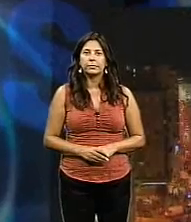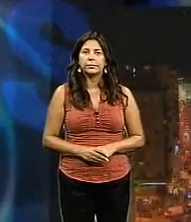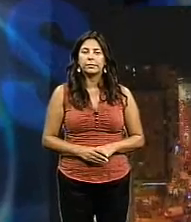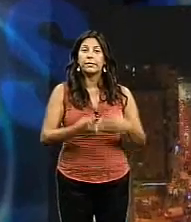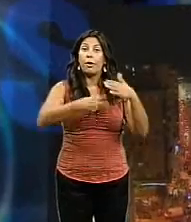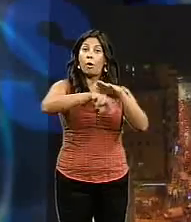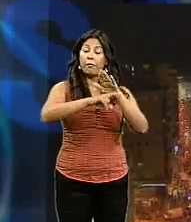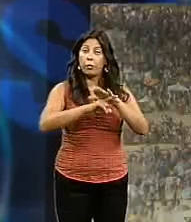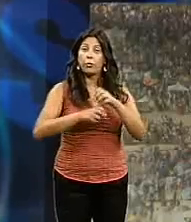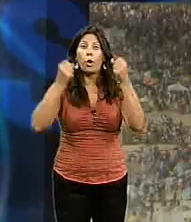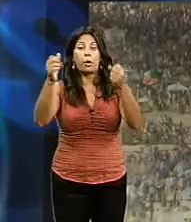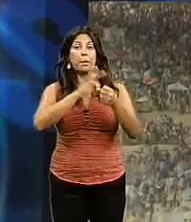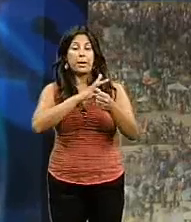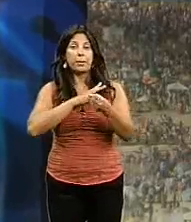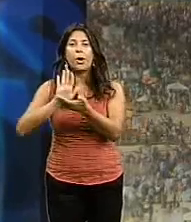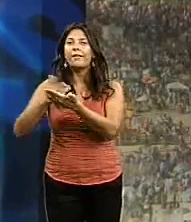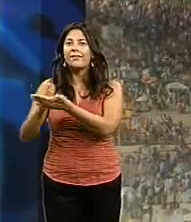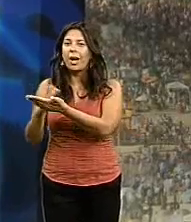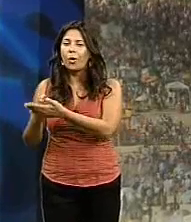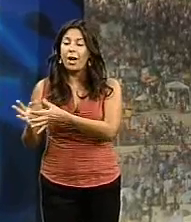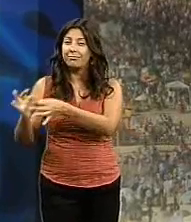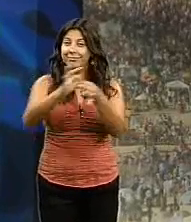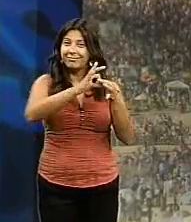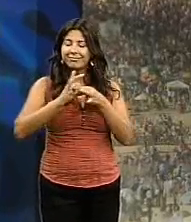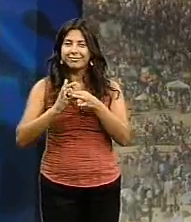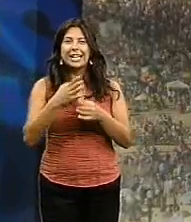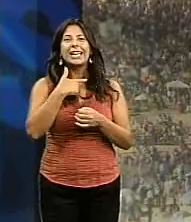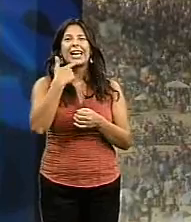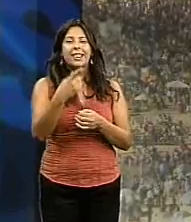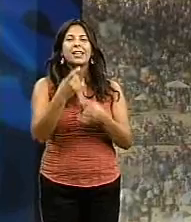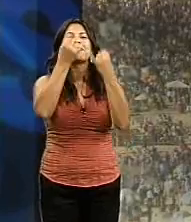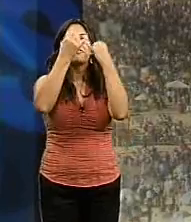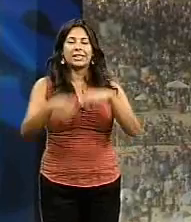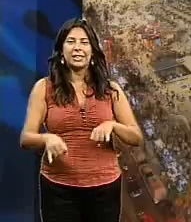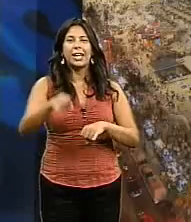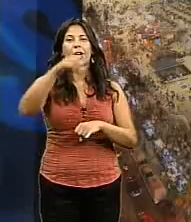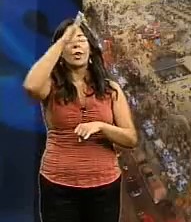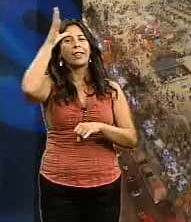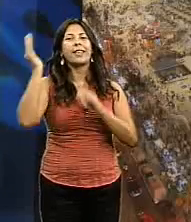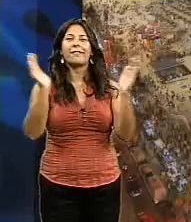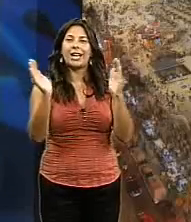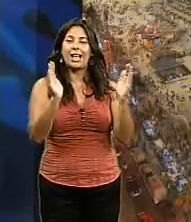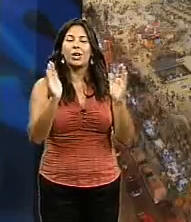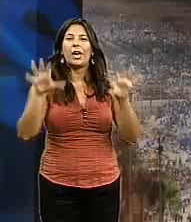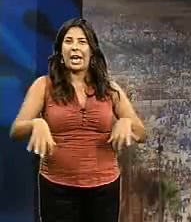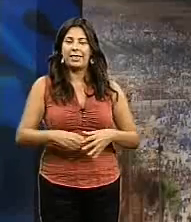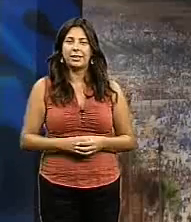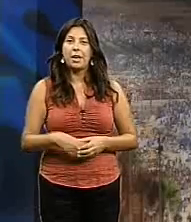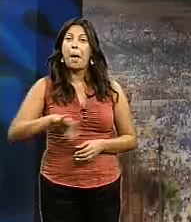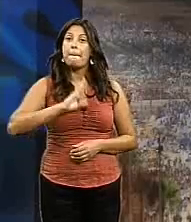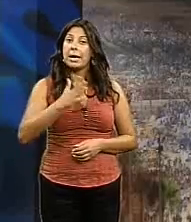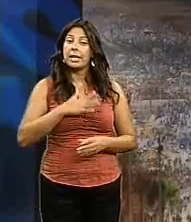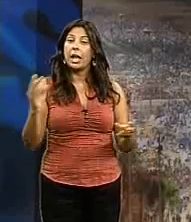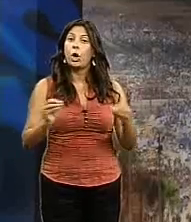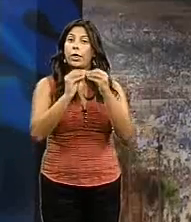Fútbol, trofeos y barbacoas unidos forman algo que ya se ha convertido en todo un festejo veraniego en Cádiz. Mañana, coincidiendo con